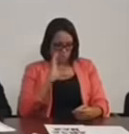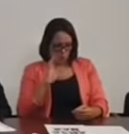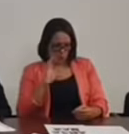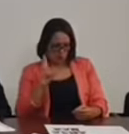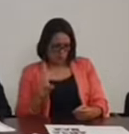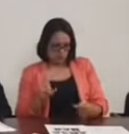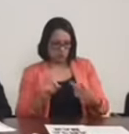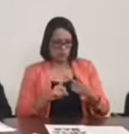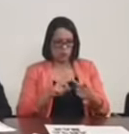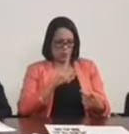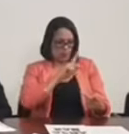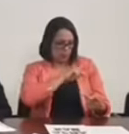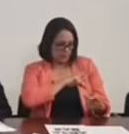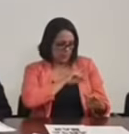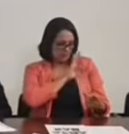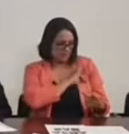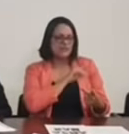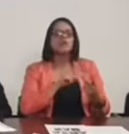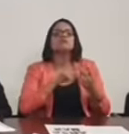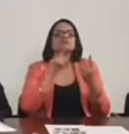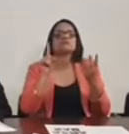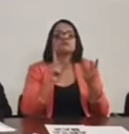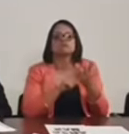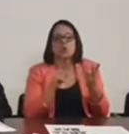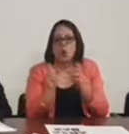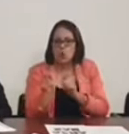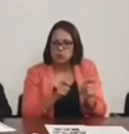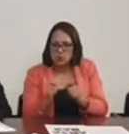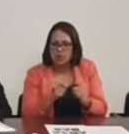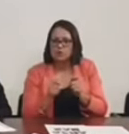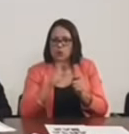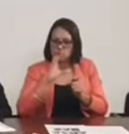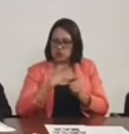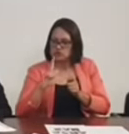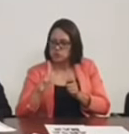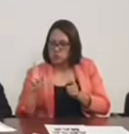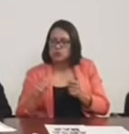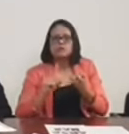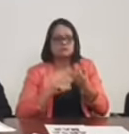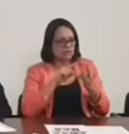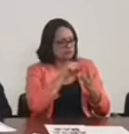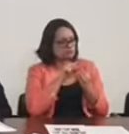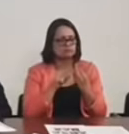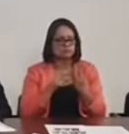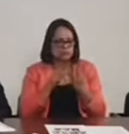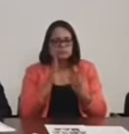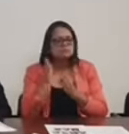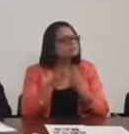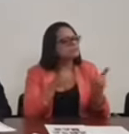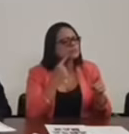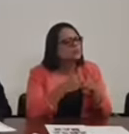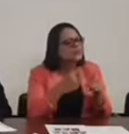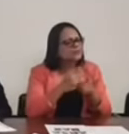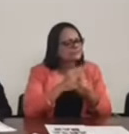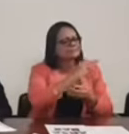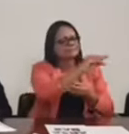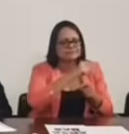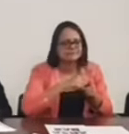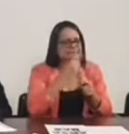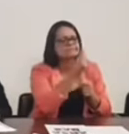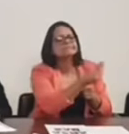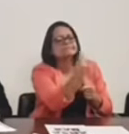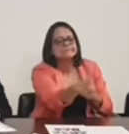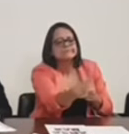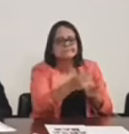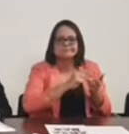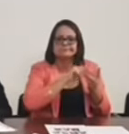Federal e a Controladoria vão ter direito a ver por que esse dinheiro público está sendo destinado para